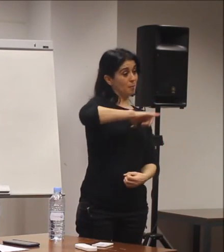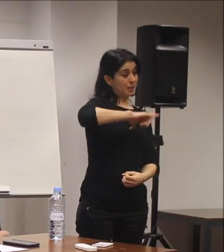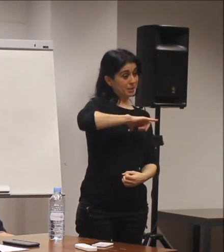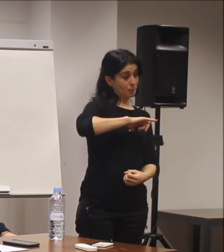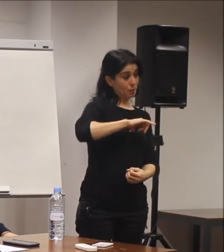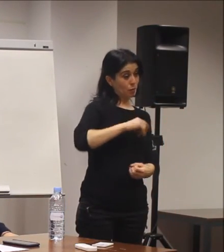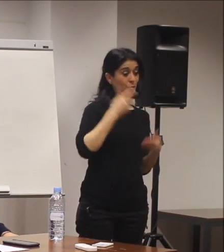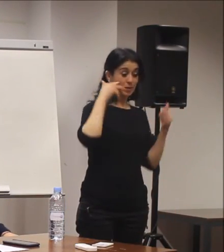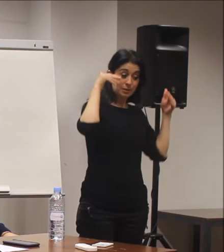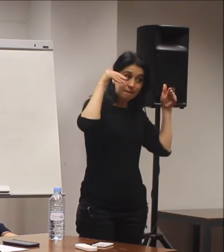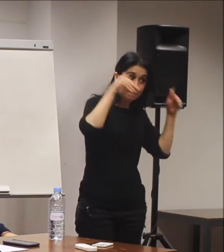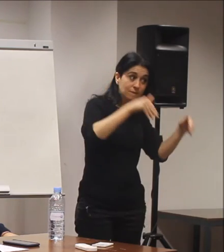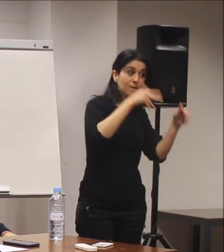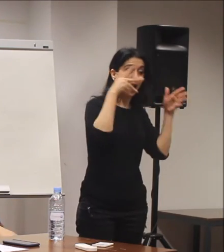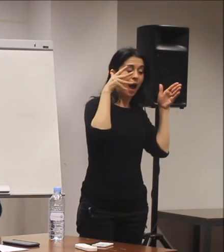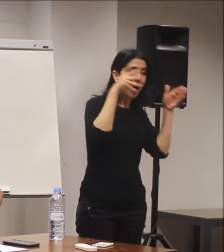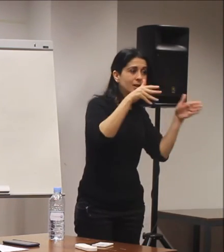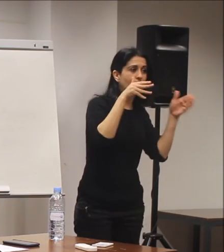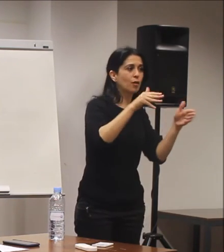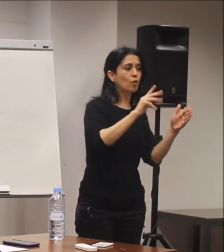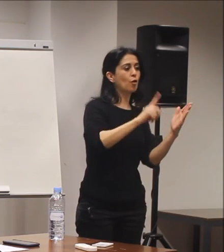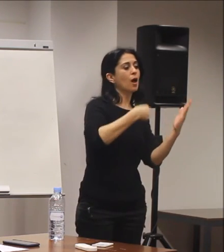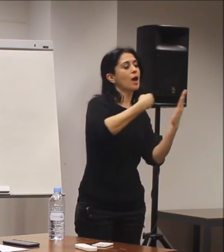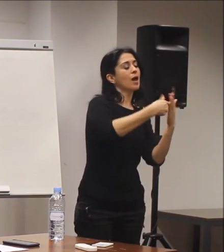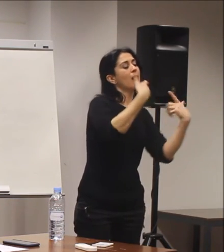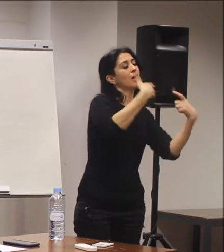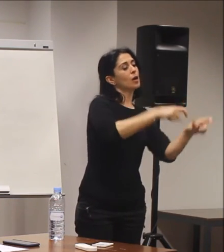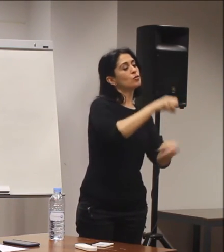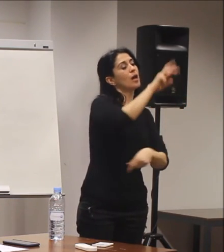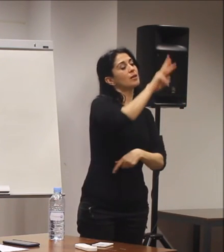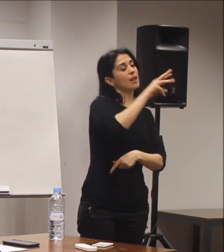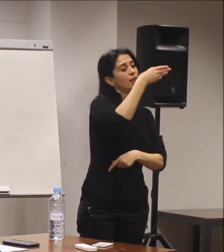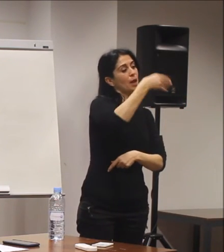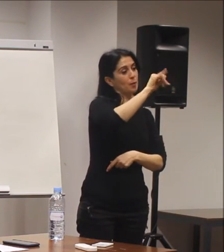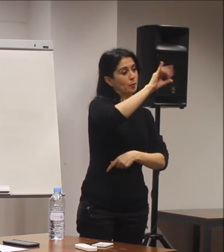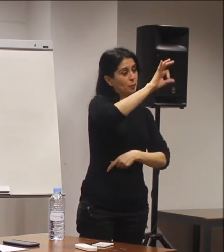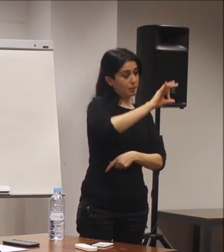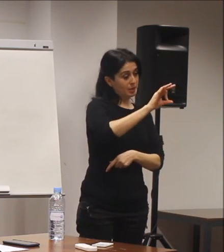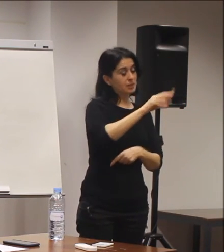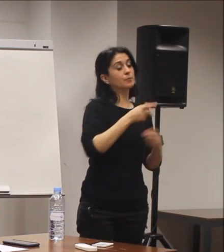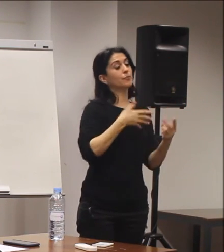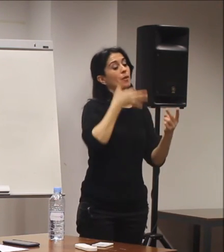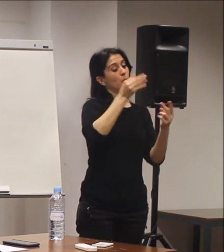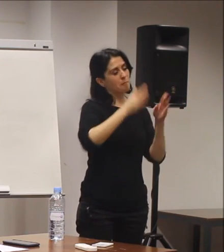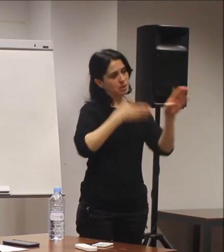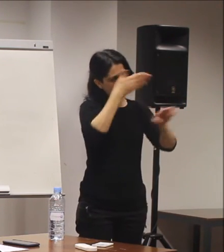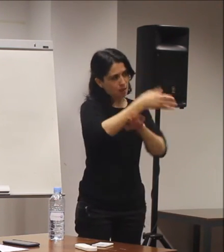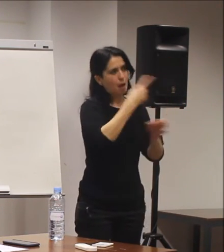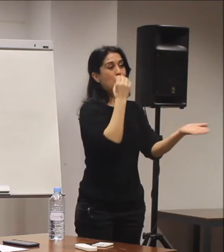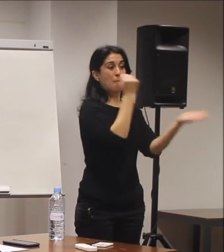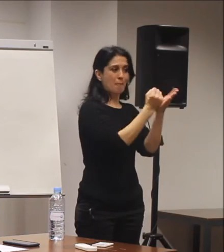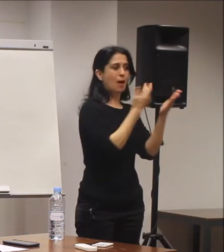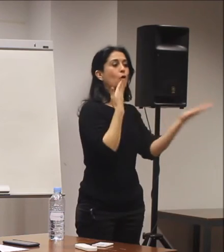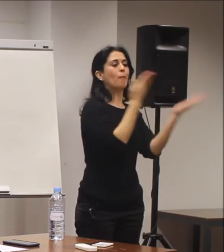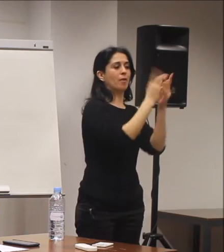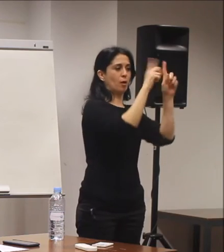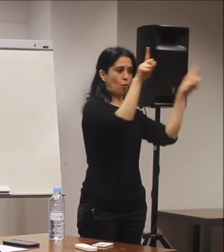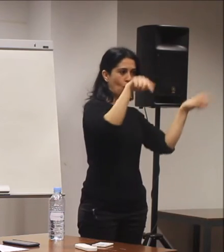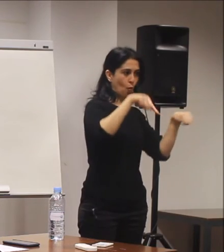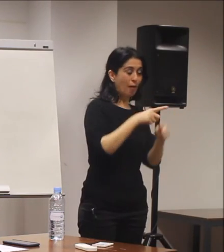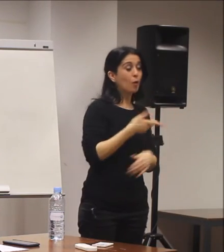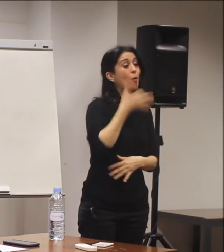bis. Aparte del cuadro de amortización, que hay que ir a la entidad financiera a pedirlo, también son muy importantes los recibos de la